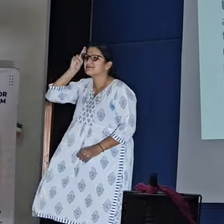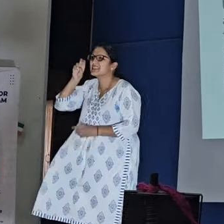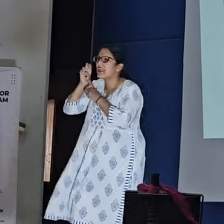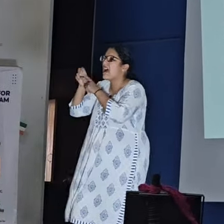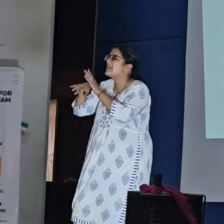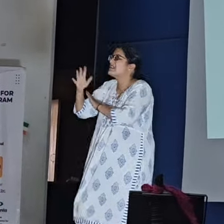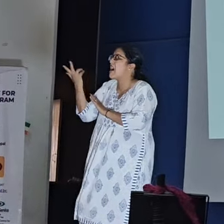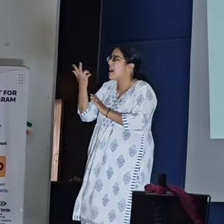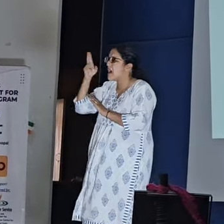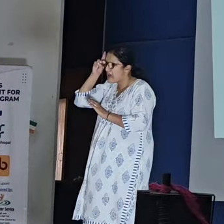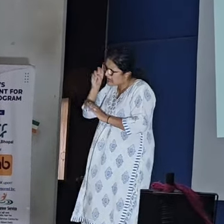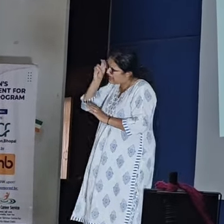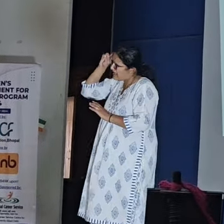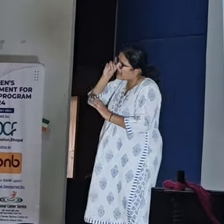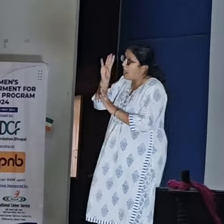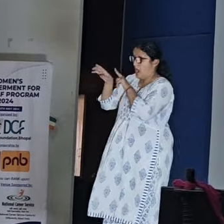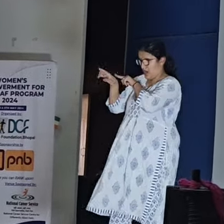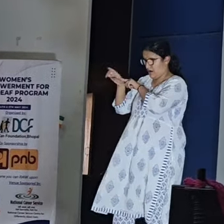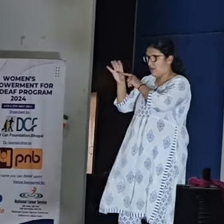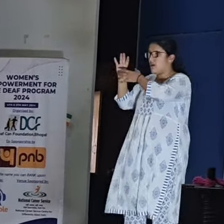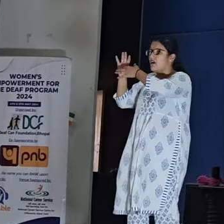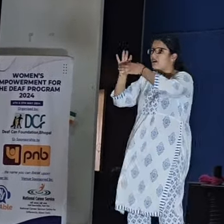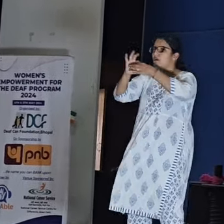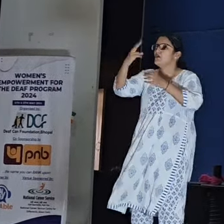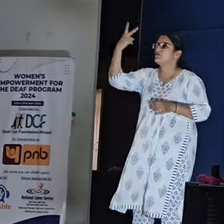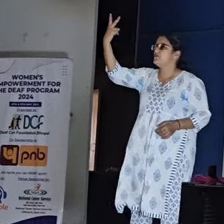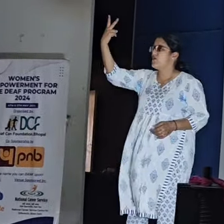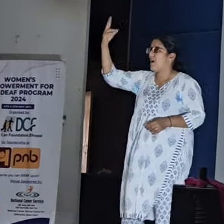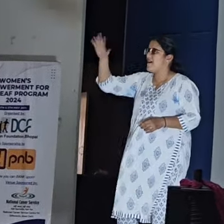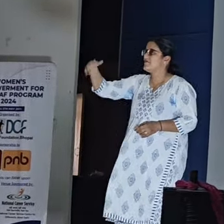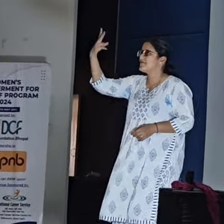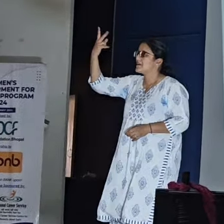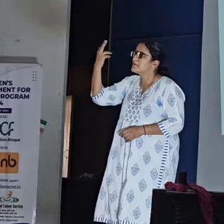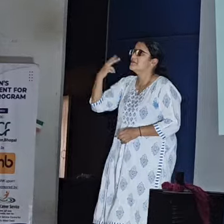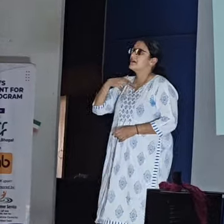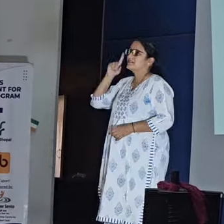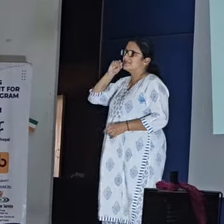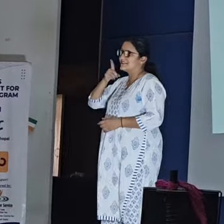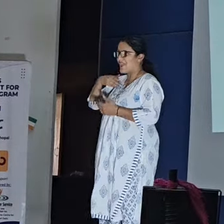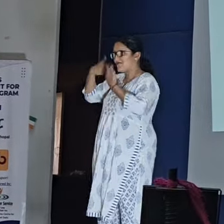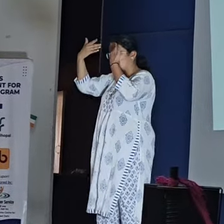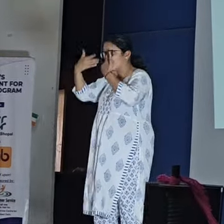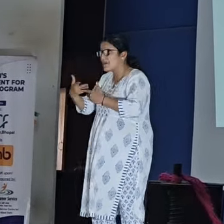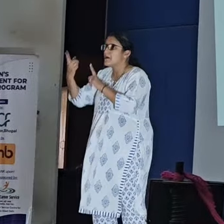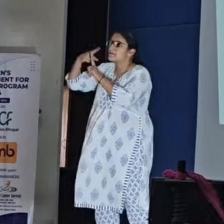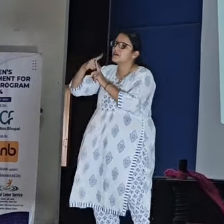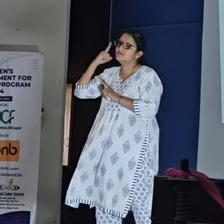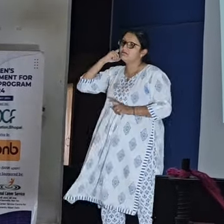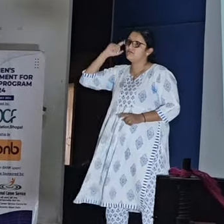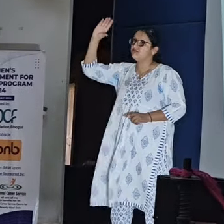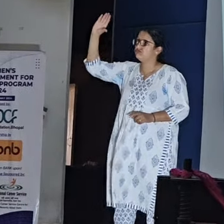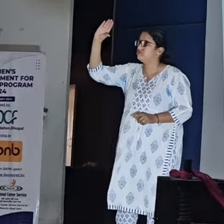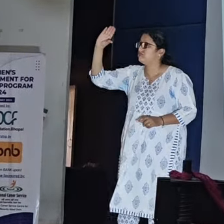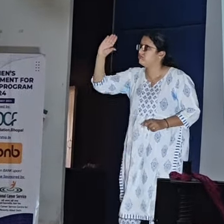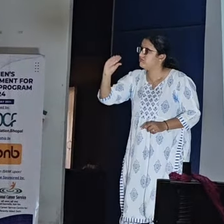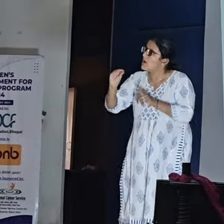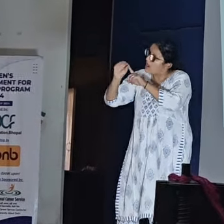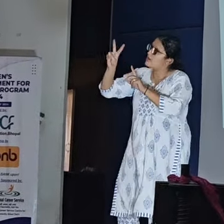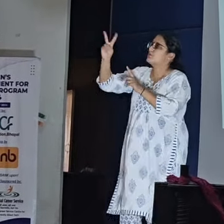तो मैं आपको बताना चाहूंगी कि अशर का मतलब क्या है, इसमें दो तरह के अशर होते हैं, जैसे कि एक मैं डेफ